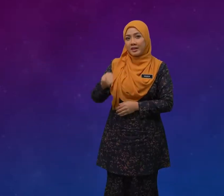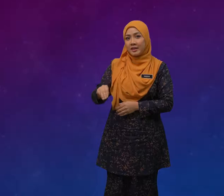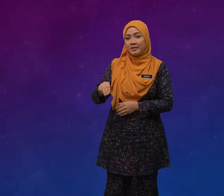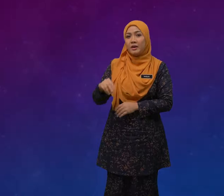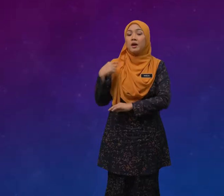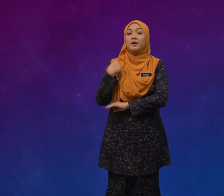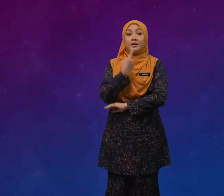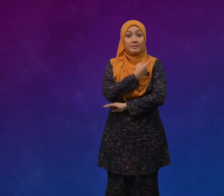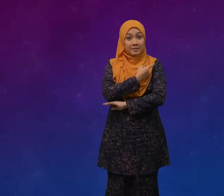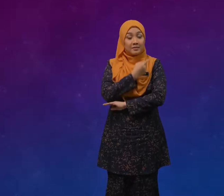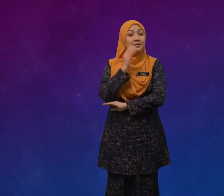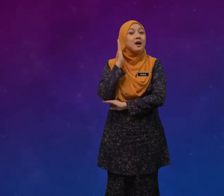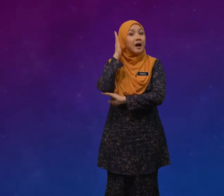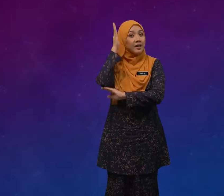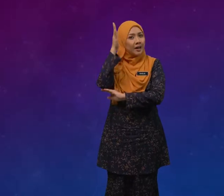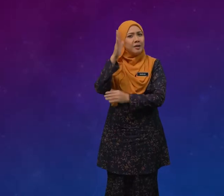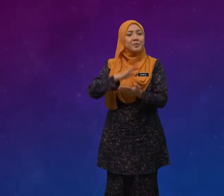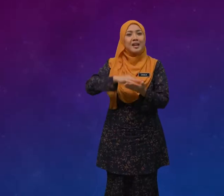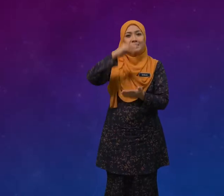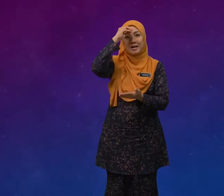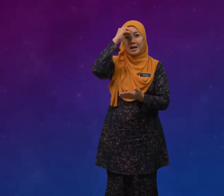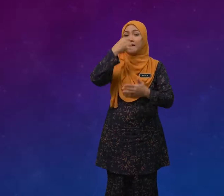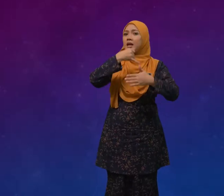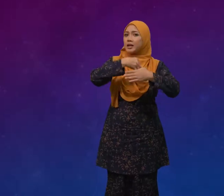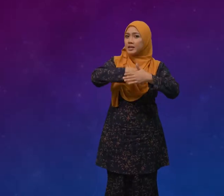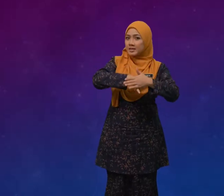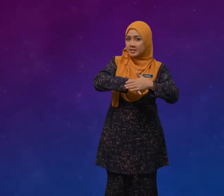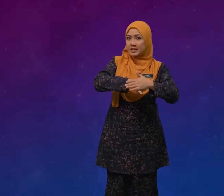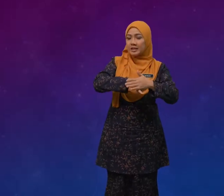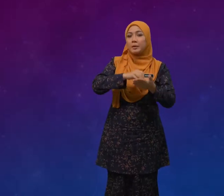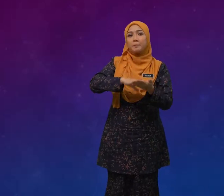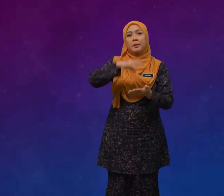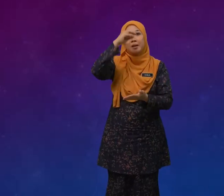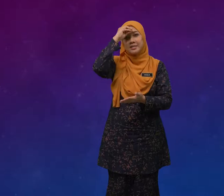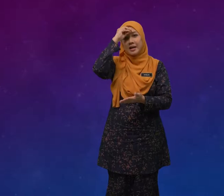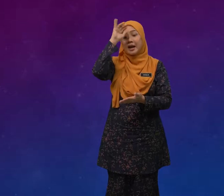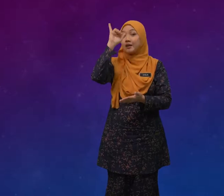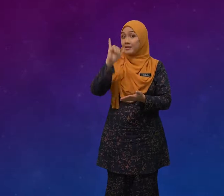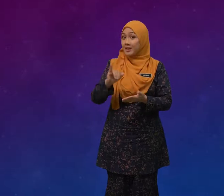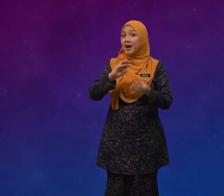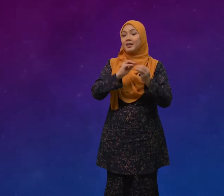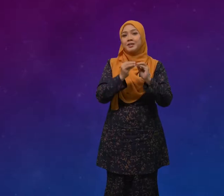Murid-murid, kita akan belajar isi pembelajaran yang